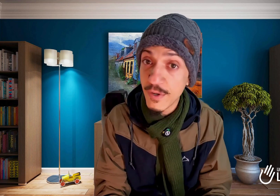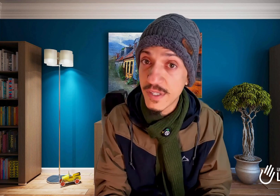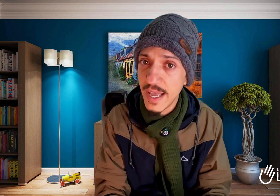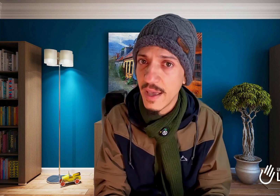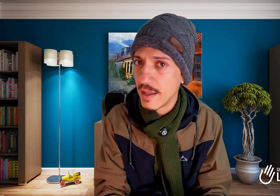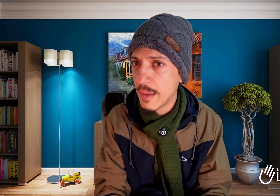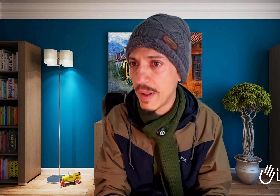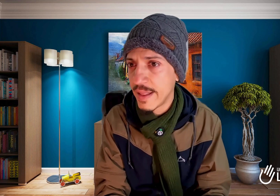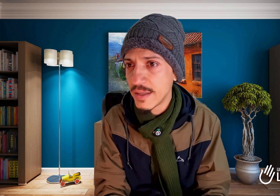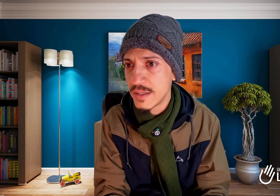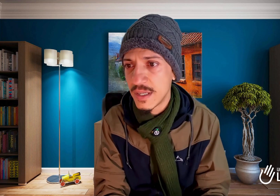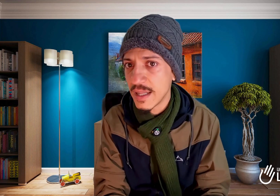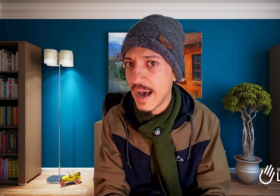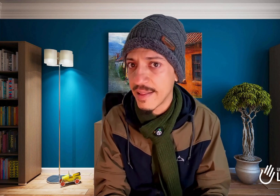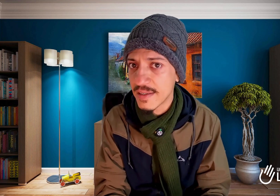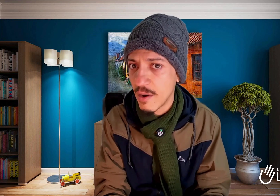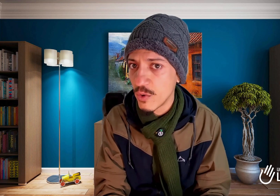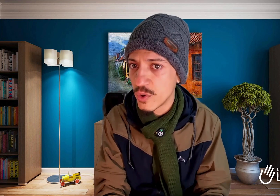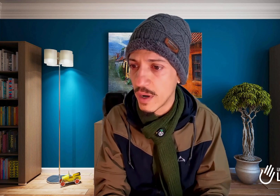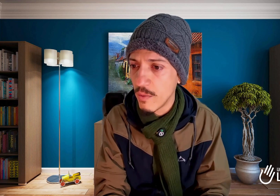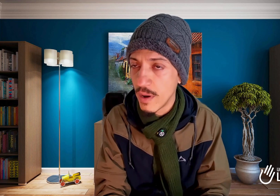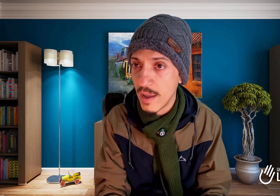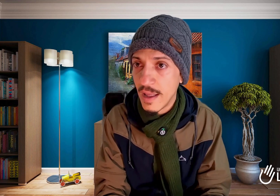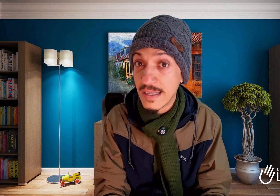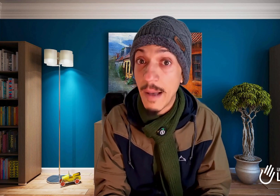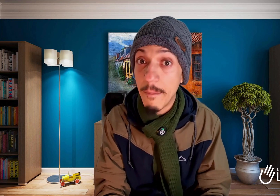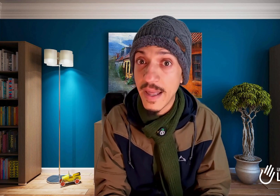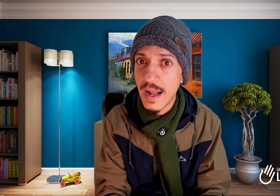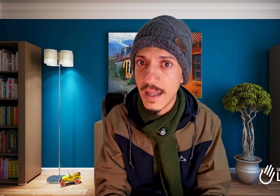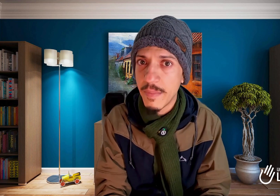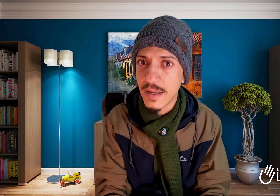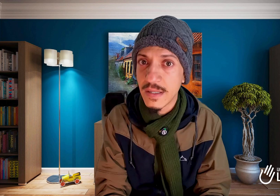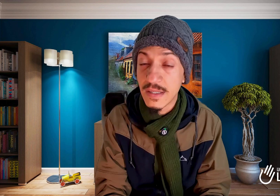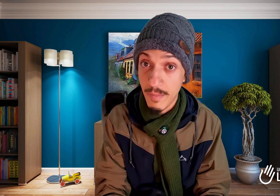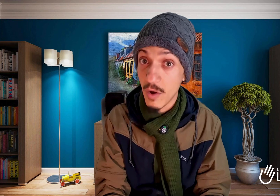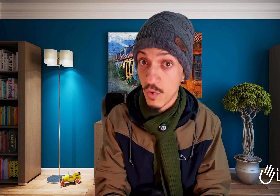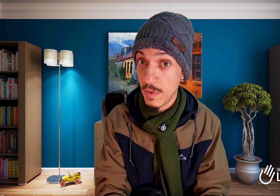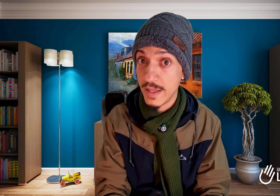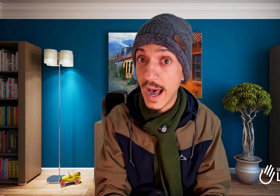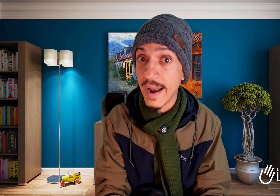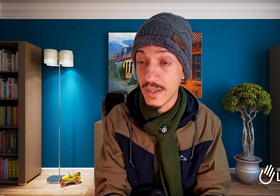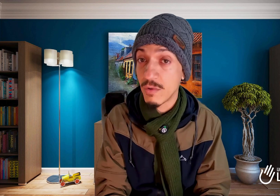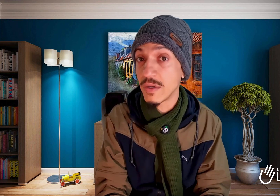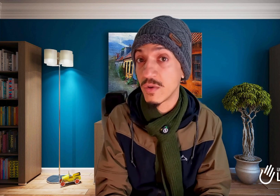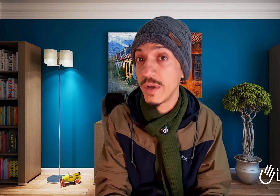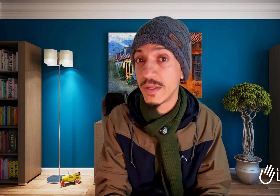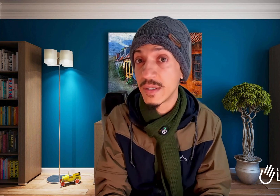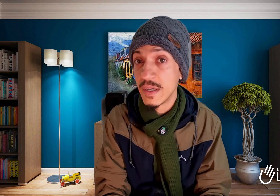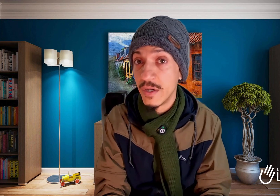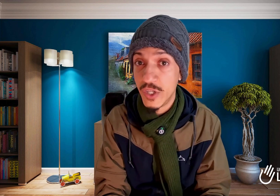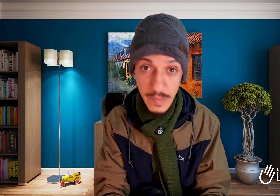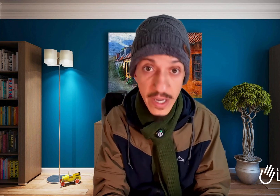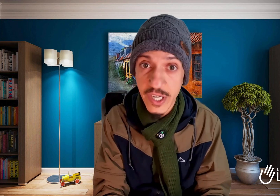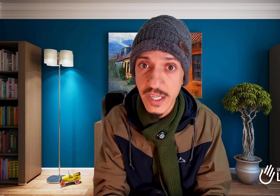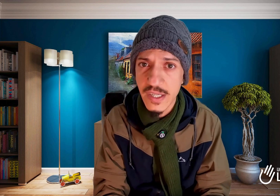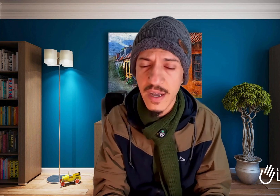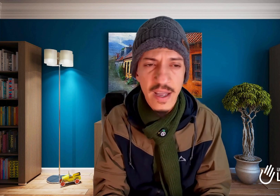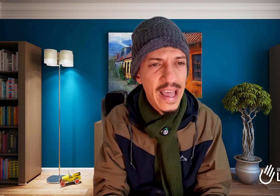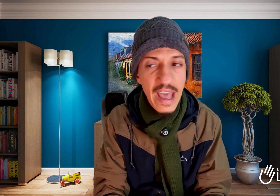você, independente de ser da área da saúde ou não, saber a Libras e saber como lidar em situações de emergência é